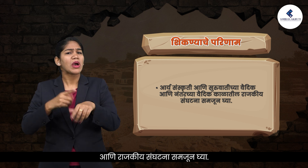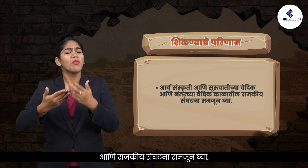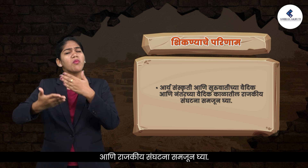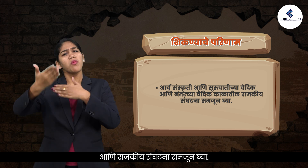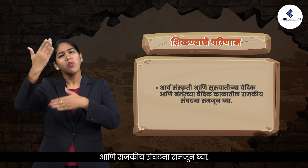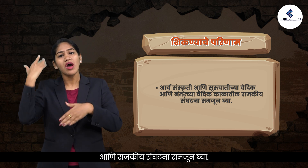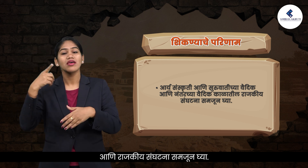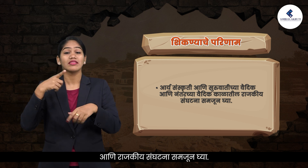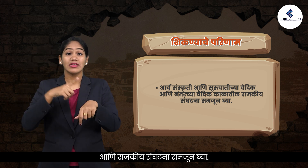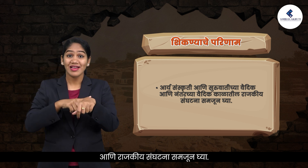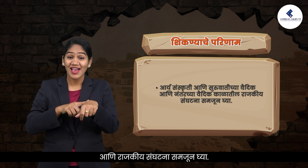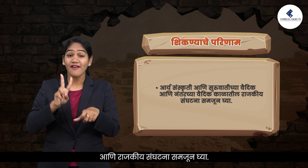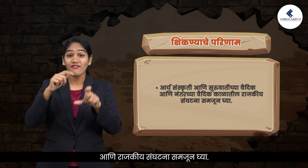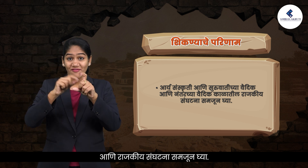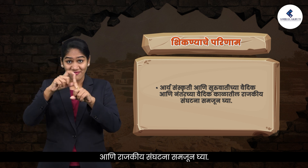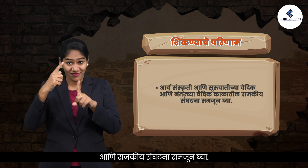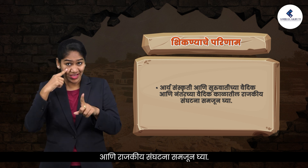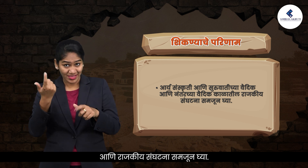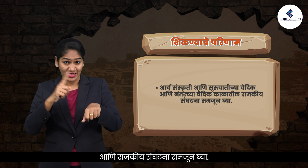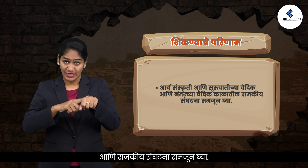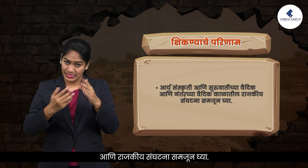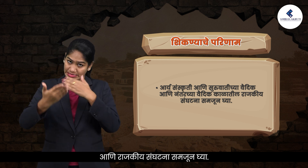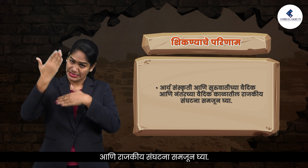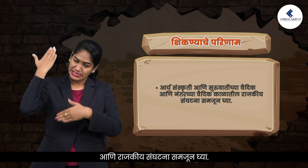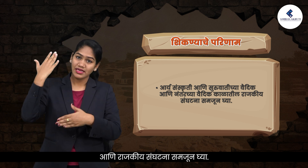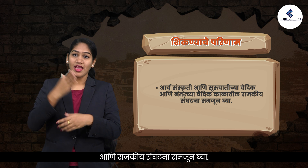आणि राजकीय संघटना समजून घ्या.